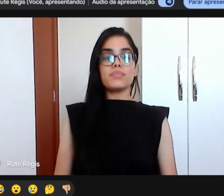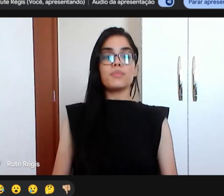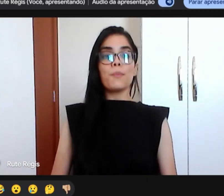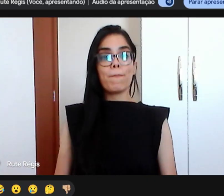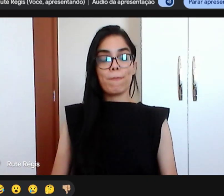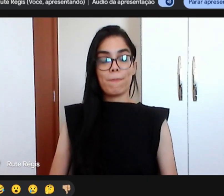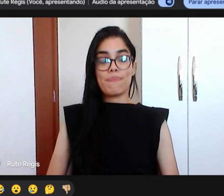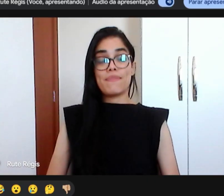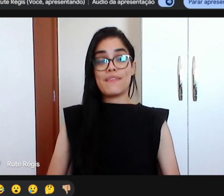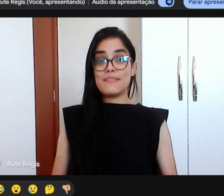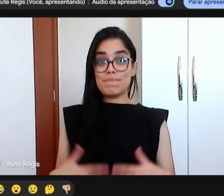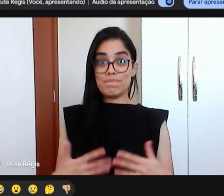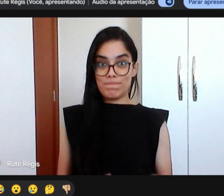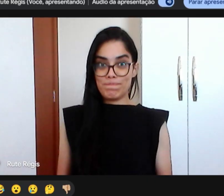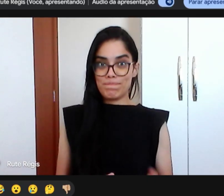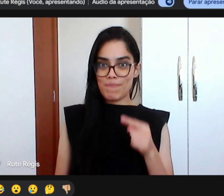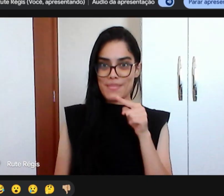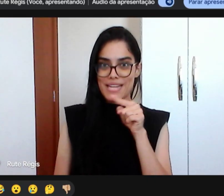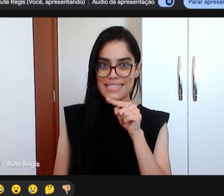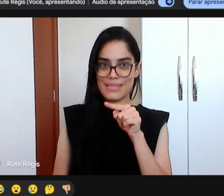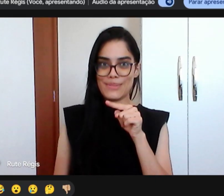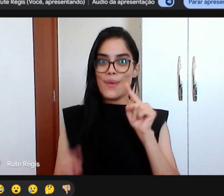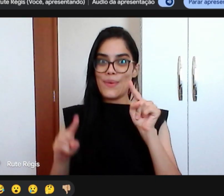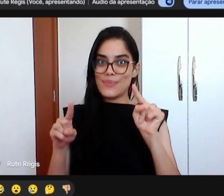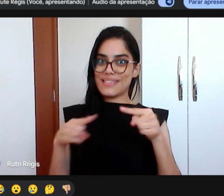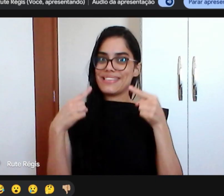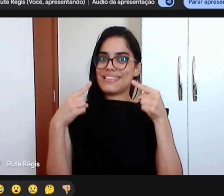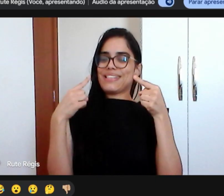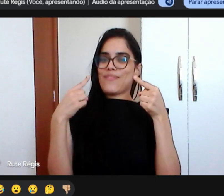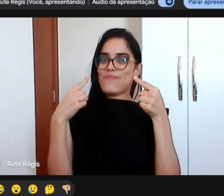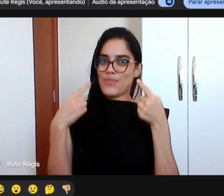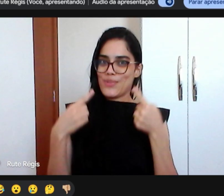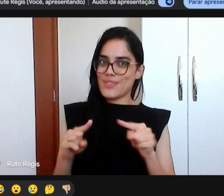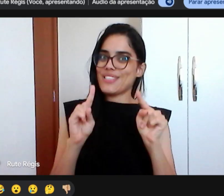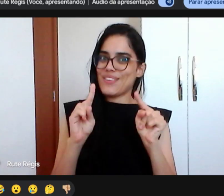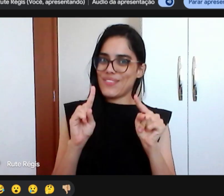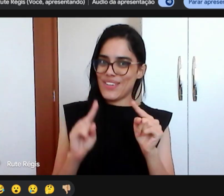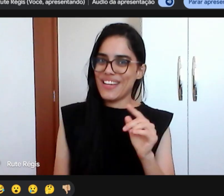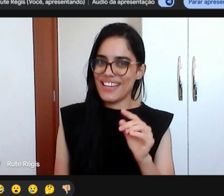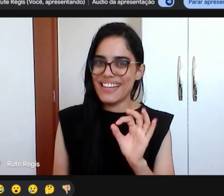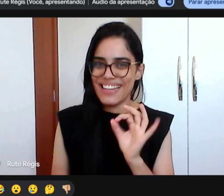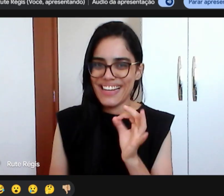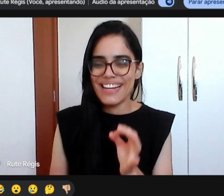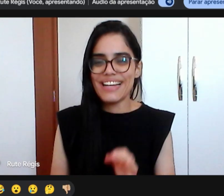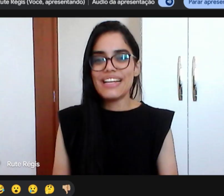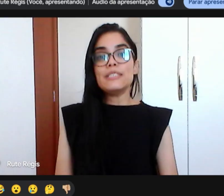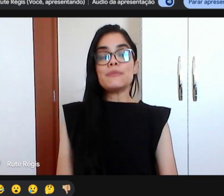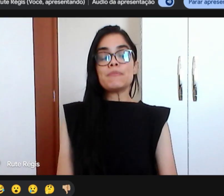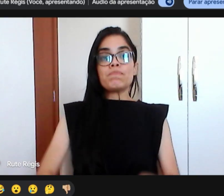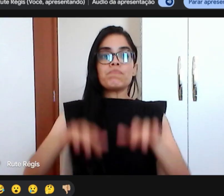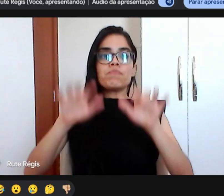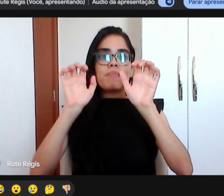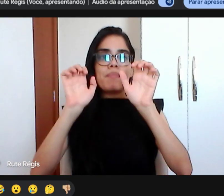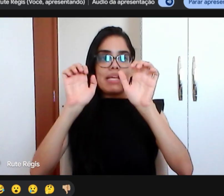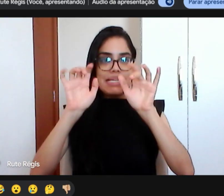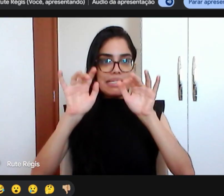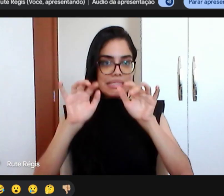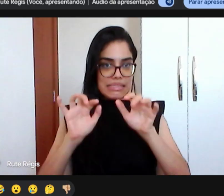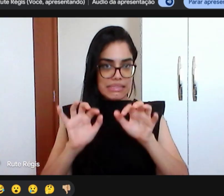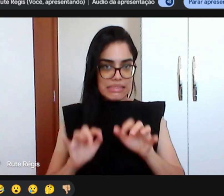A escrita do pré-projeto, né? Essa é uma parte assim bem desafiadora.